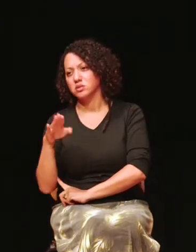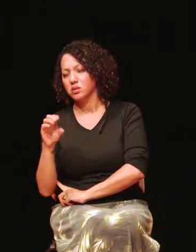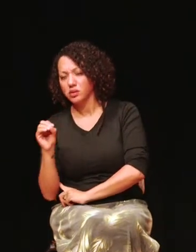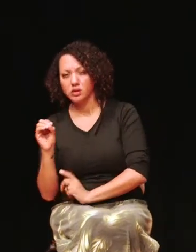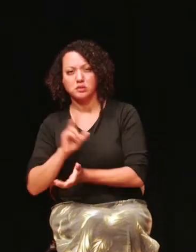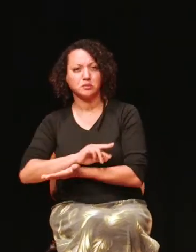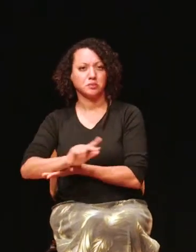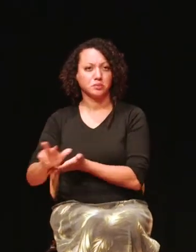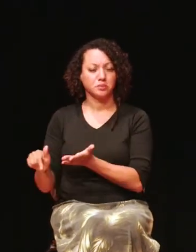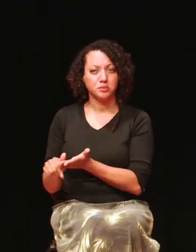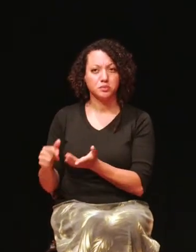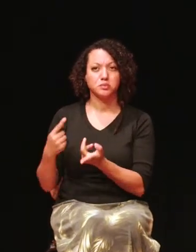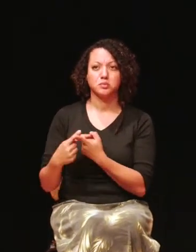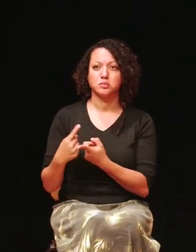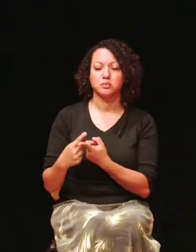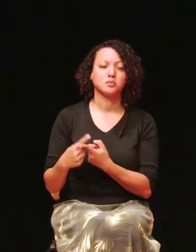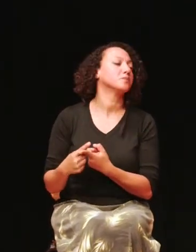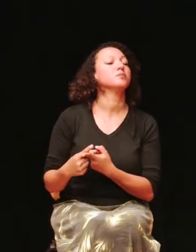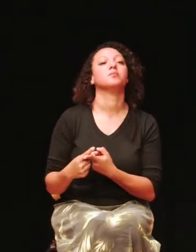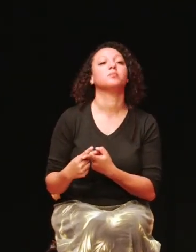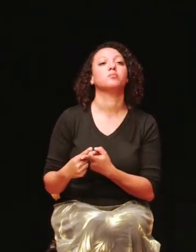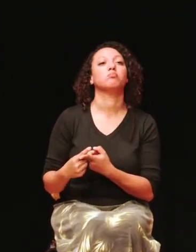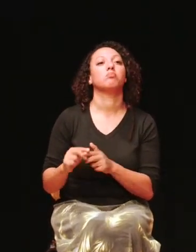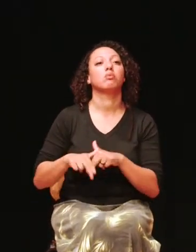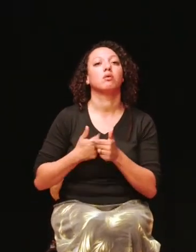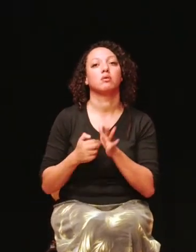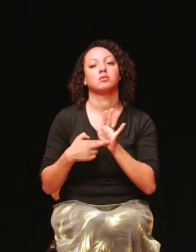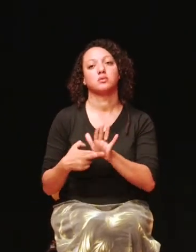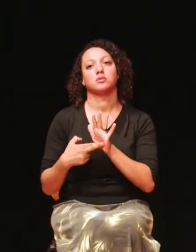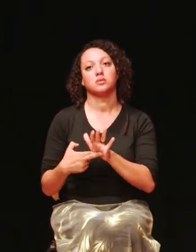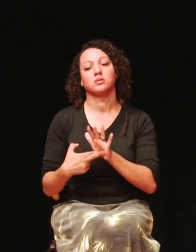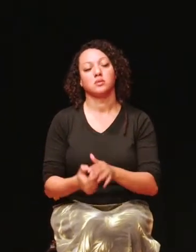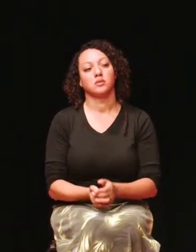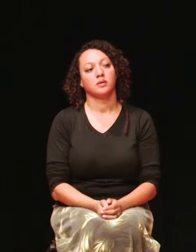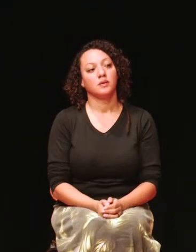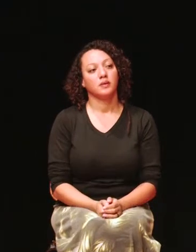porque evitar esse tipo de representações.